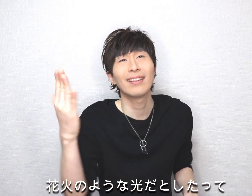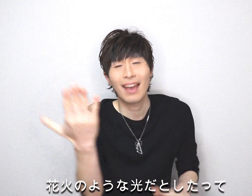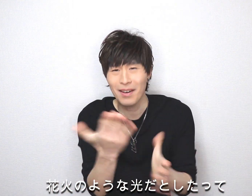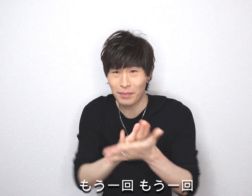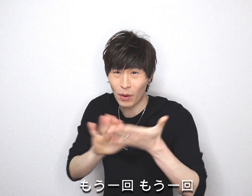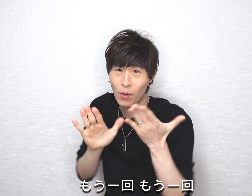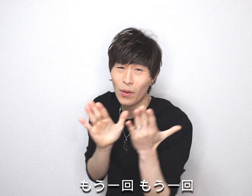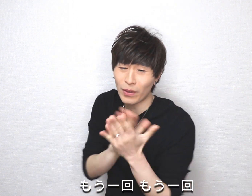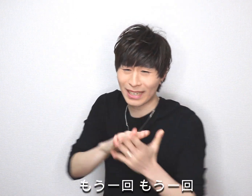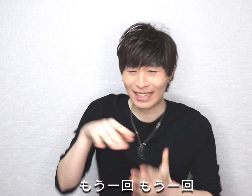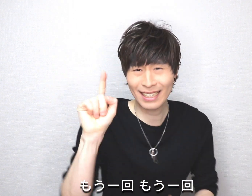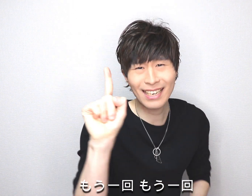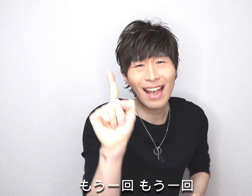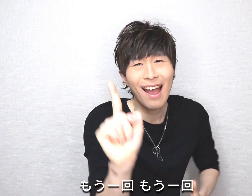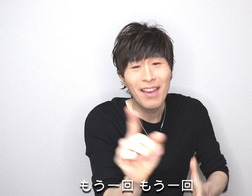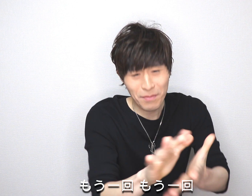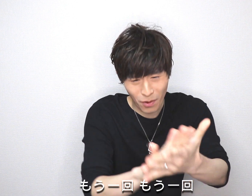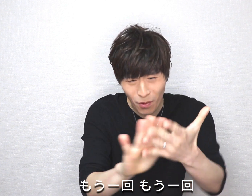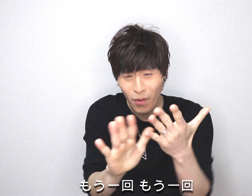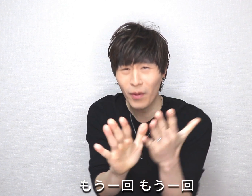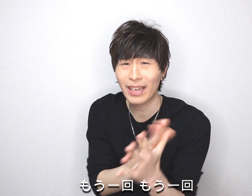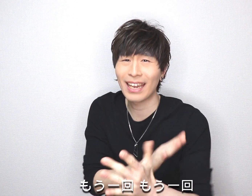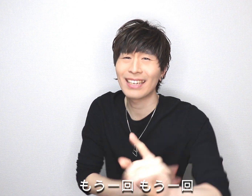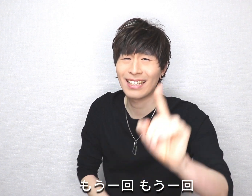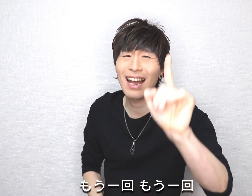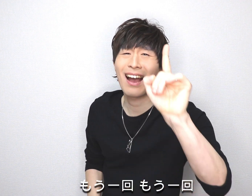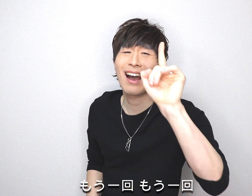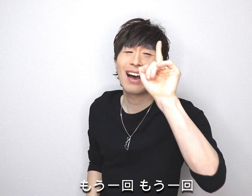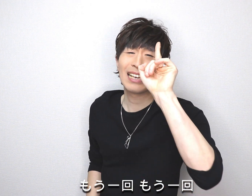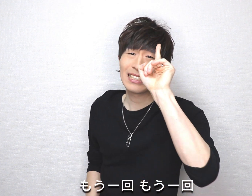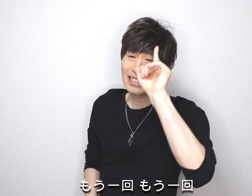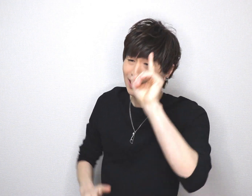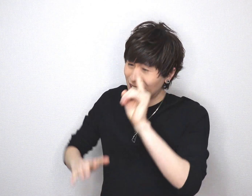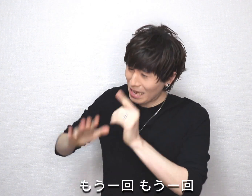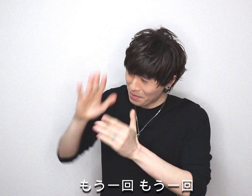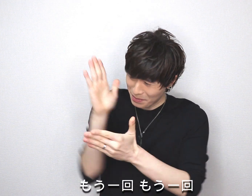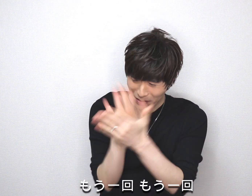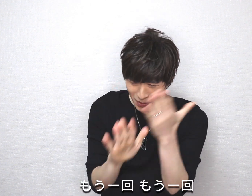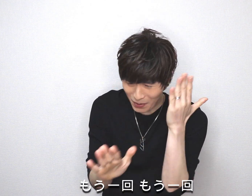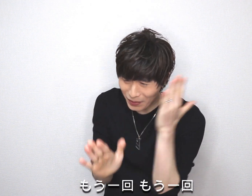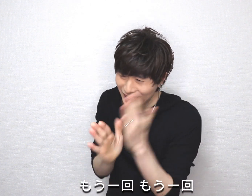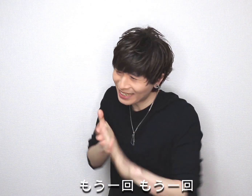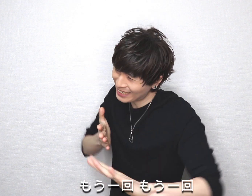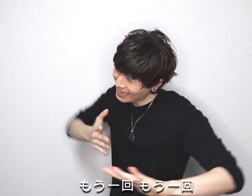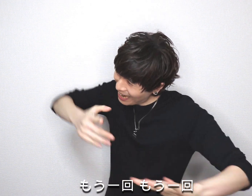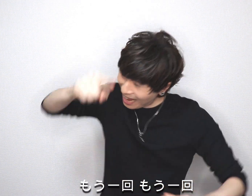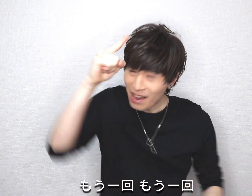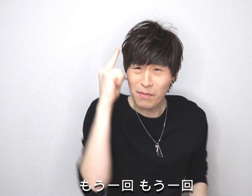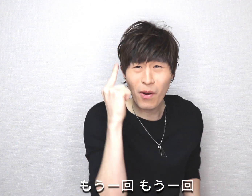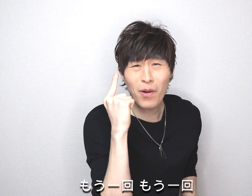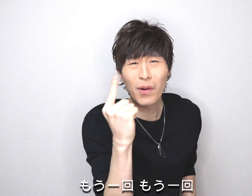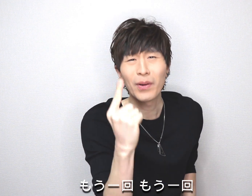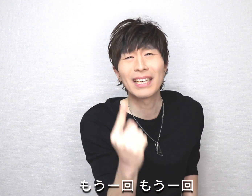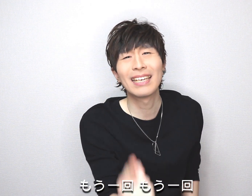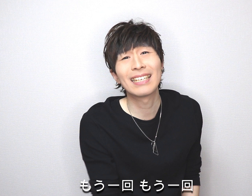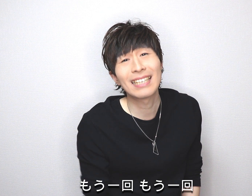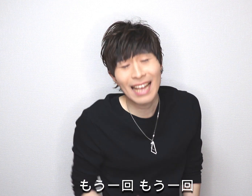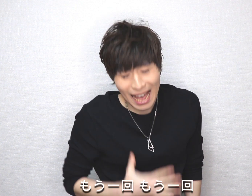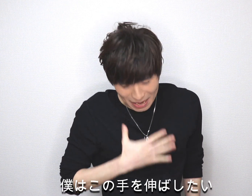、もう一回もう一回もう一回もう一回、